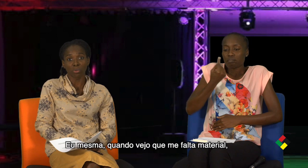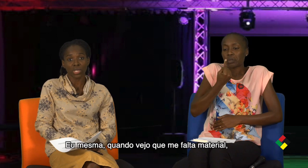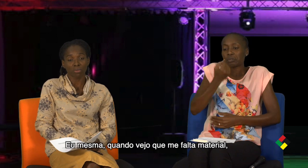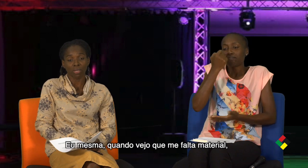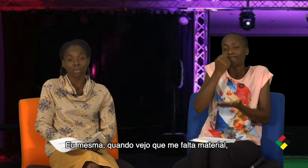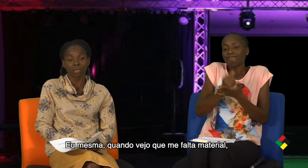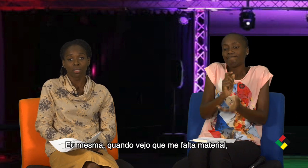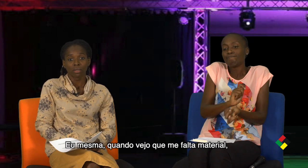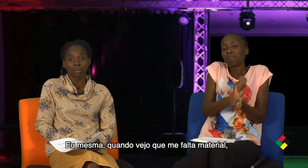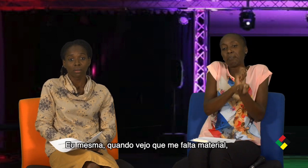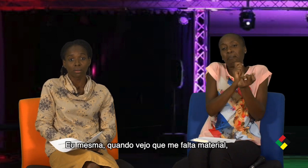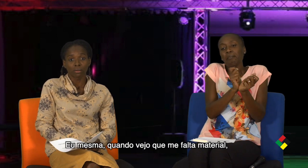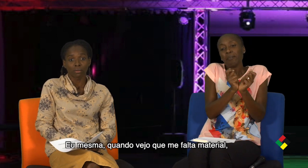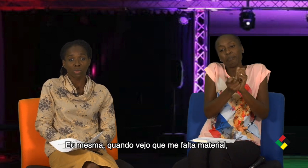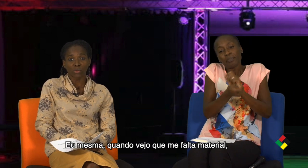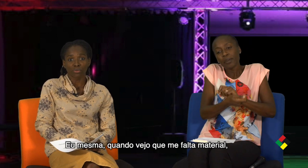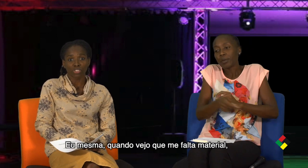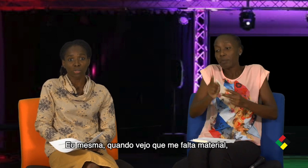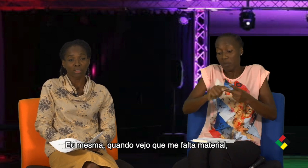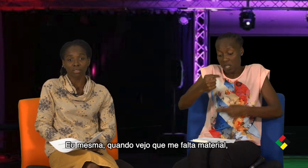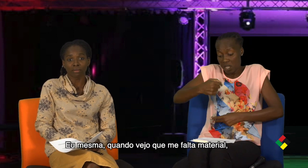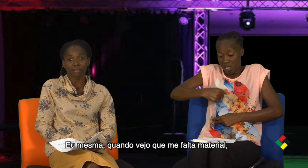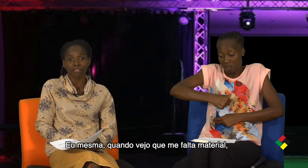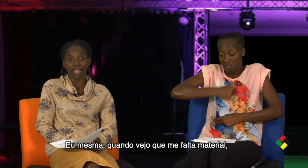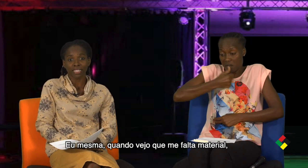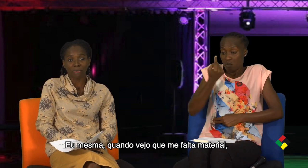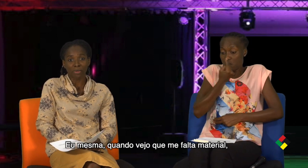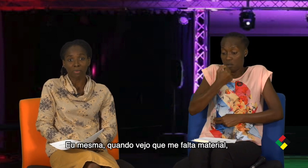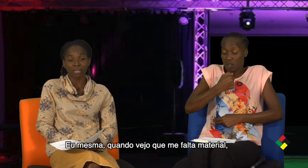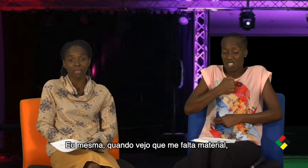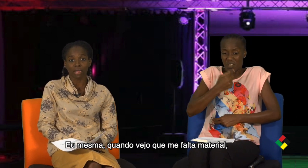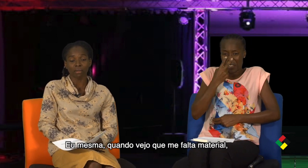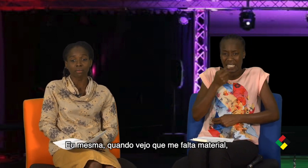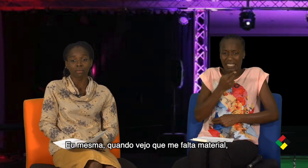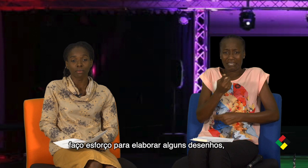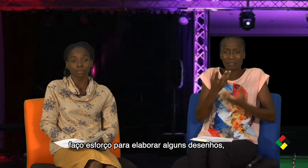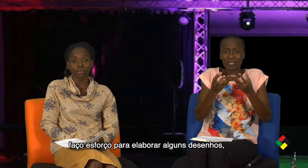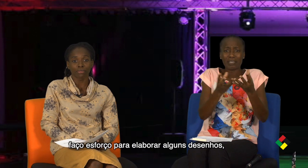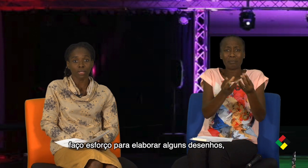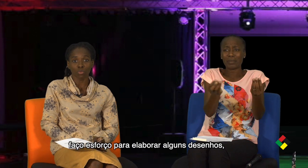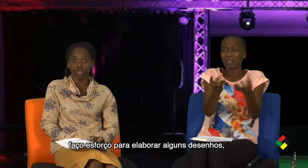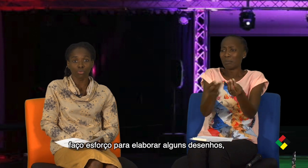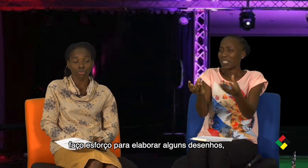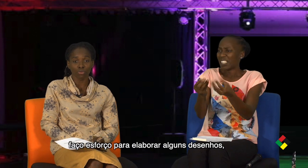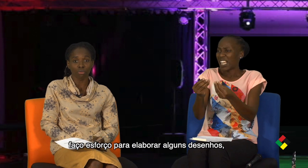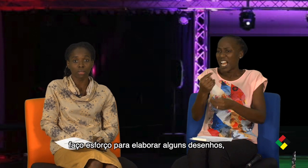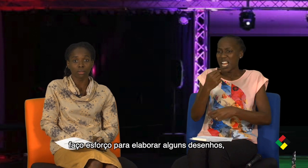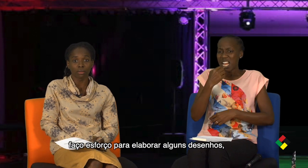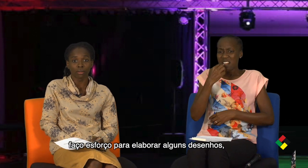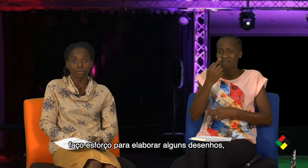mesma, quando vejo que falta-me material, faço o esforço de ver